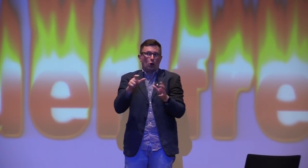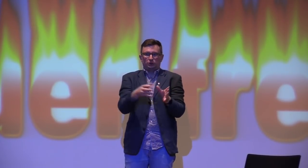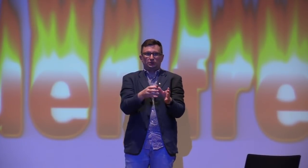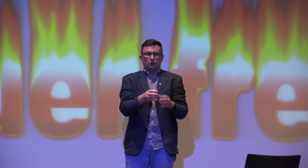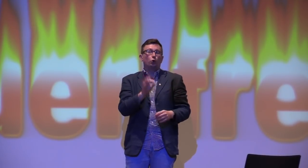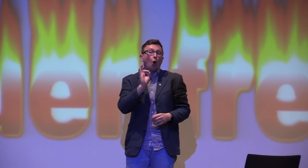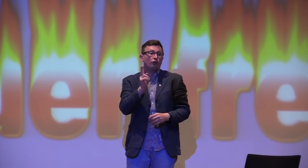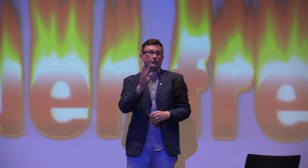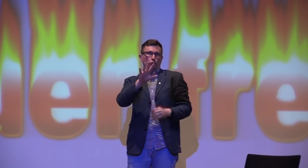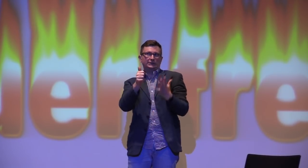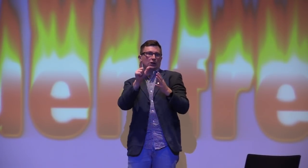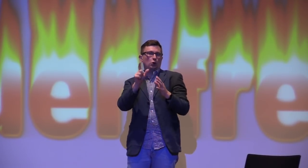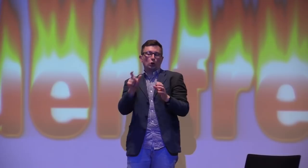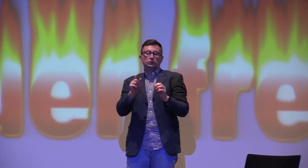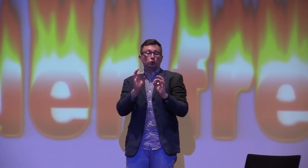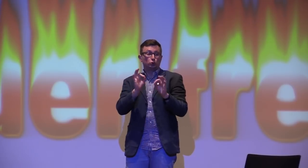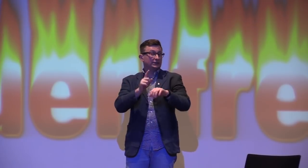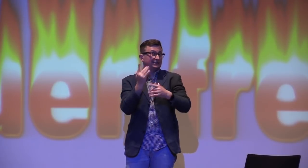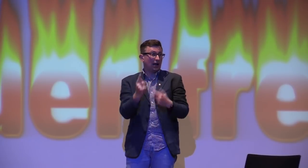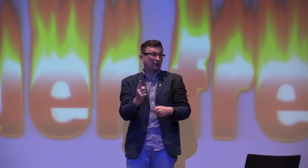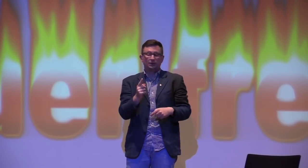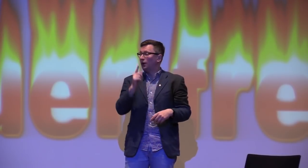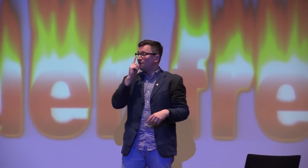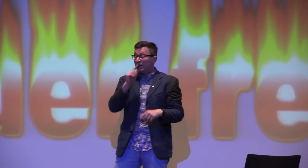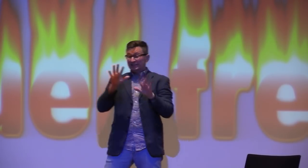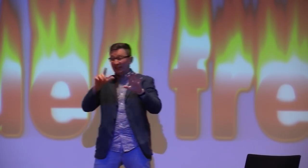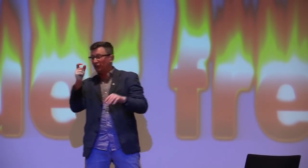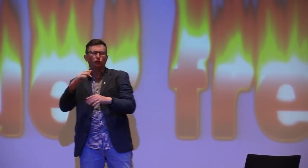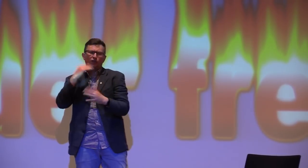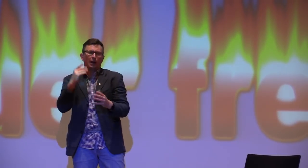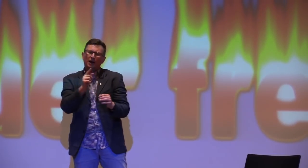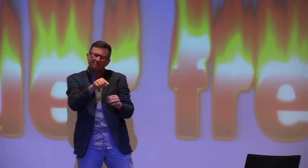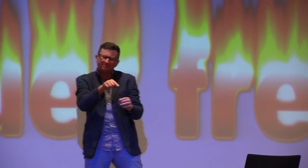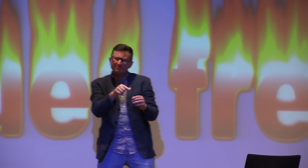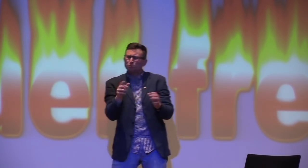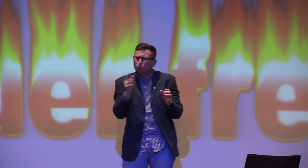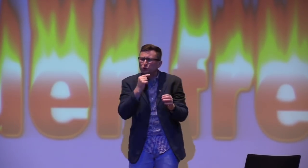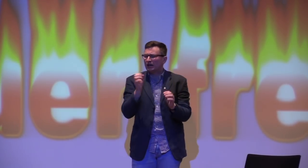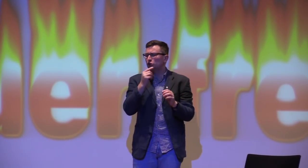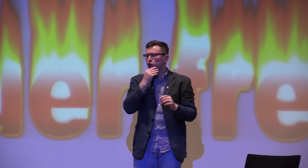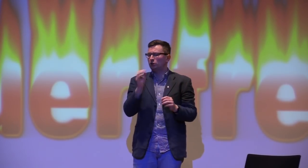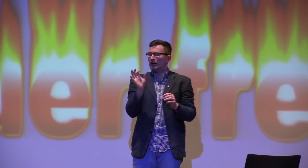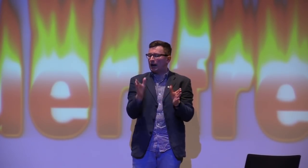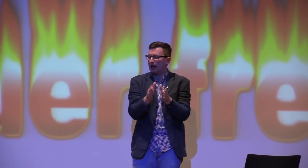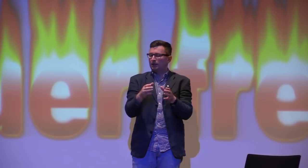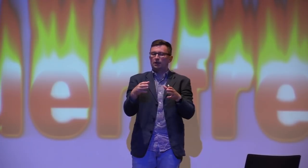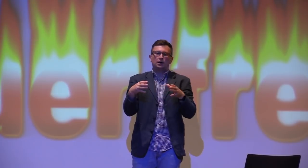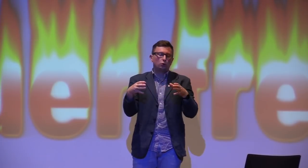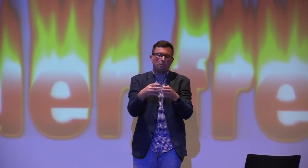man es eben auch nicht. Man braucht da auch bestimmte Leute, die da zusammenwirken. Und ich glaube, auch zu viele sind nicht gut. Ich glaube, 5 ist eine gute